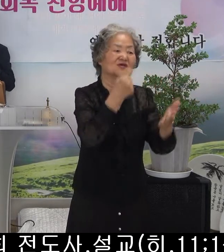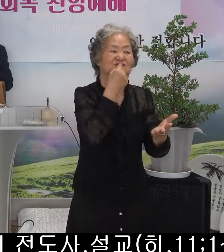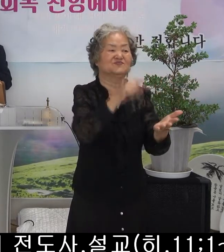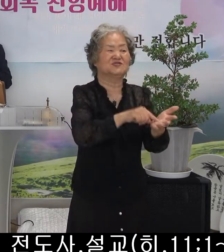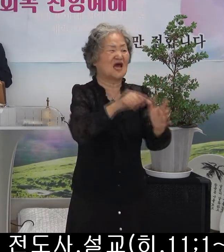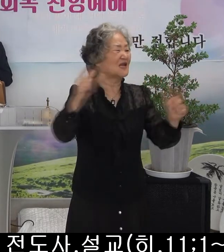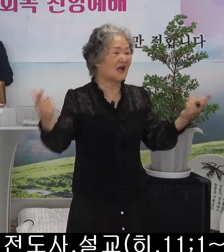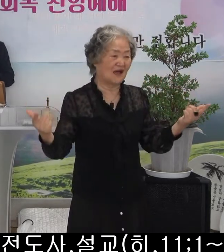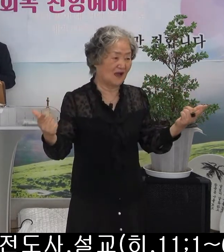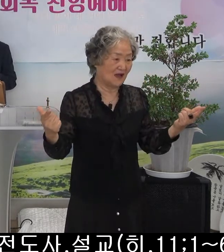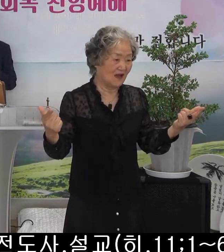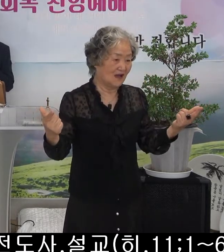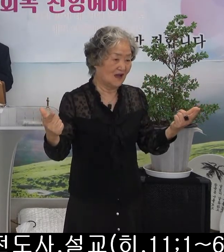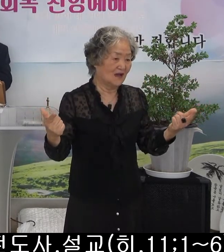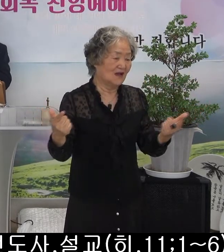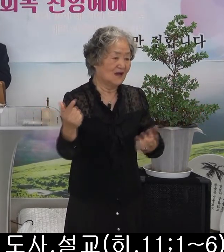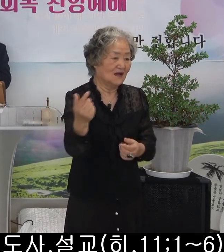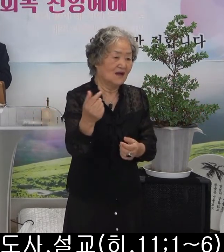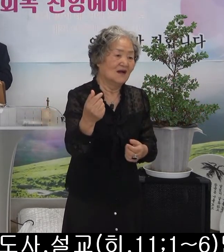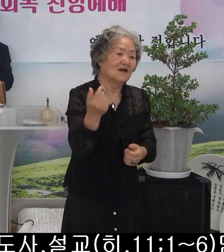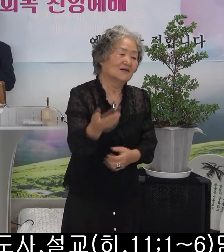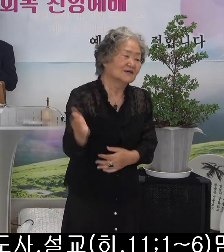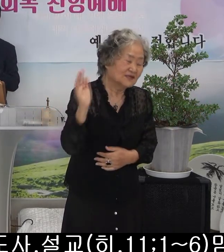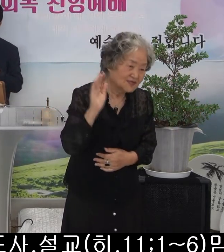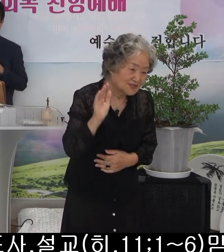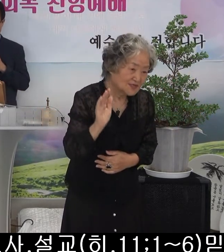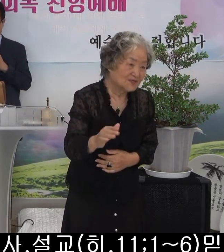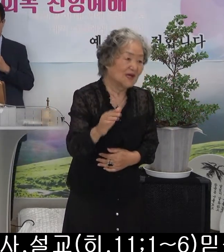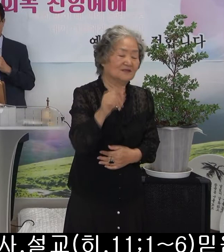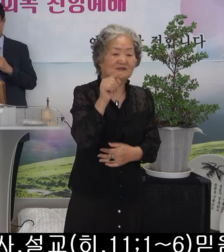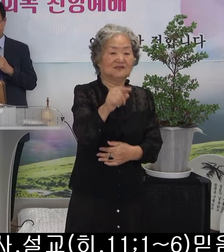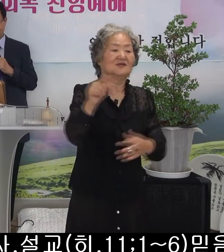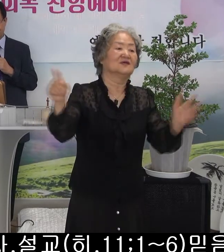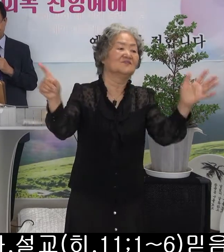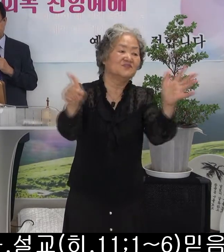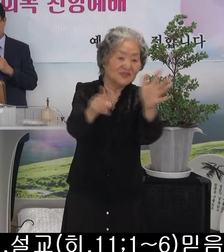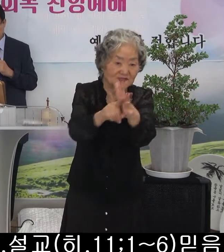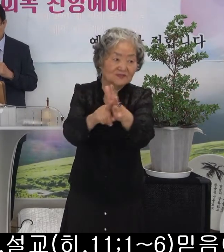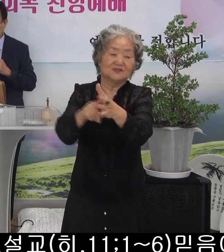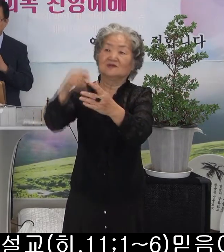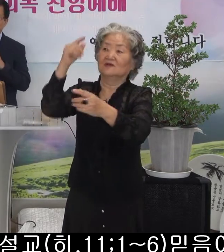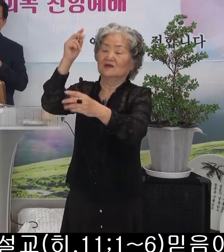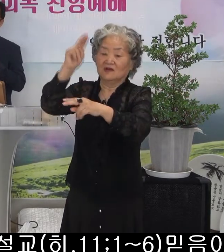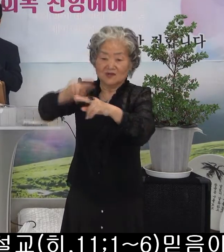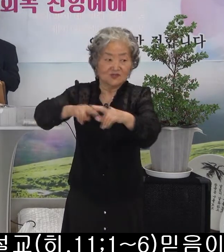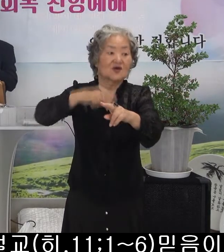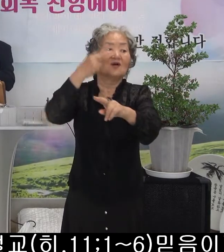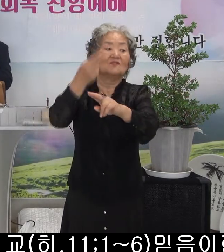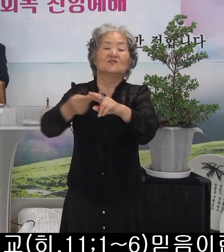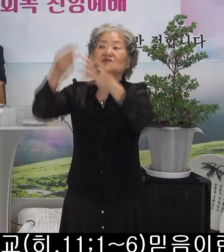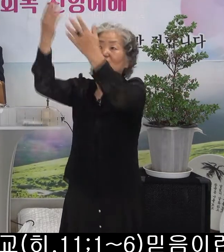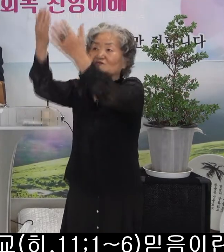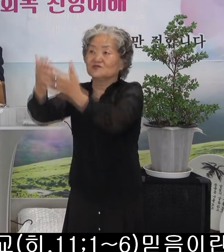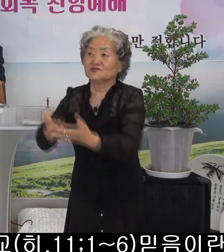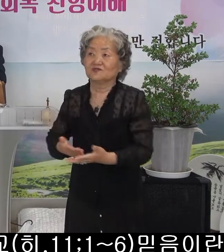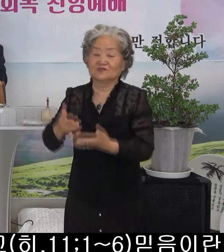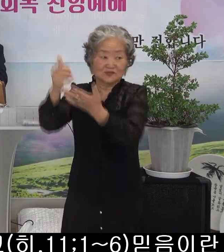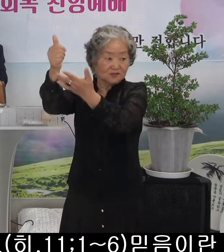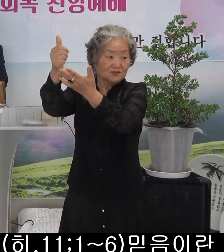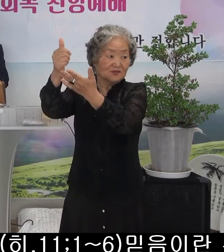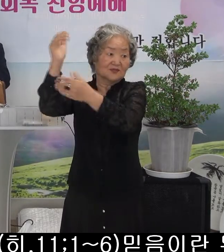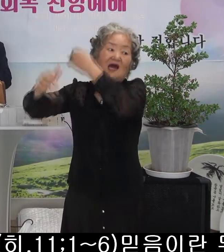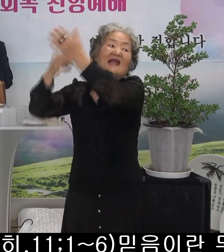불구하고 이 믿음을 선물로 주신 분이 바로 하나님이시다. 선물을 우리가 살아가면서 종종 받게 될